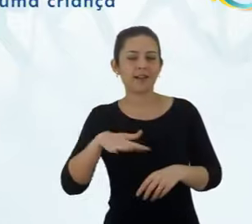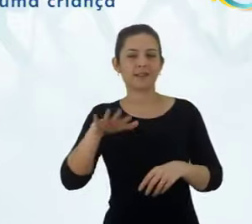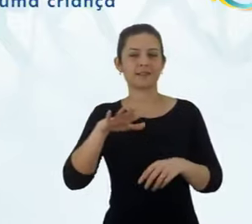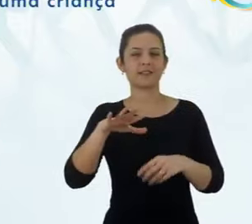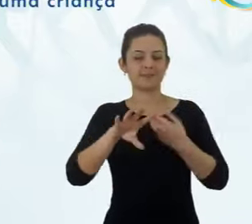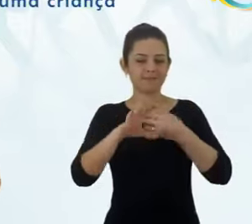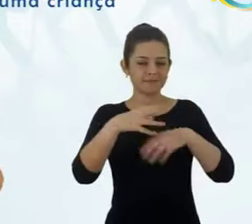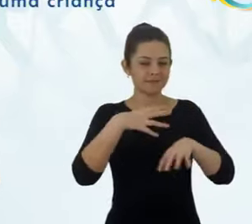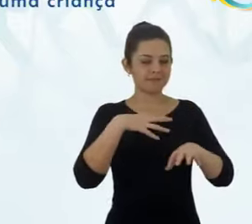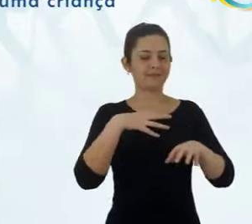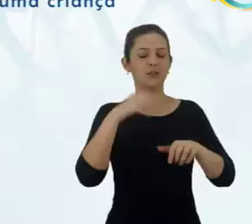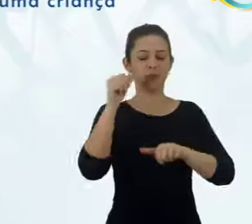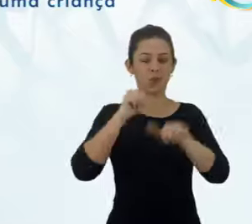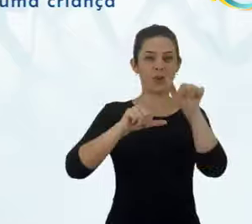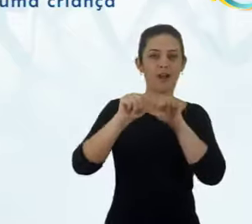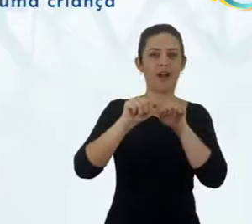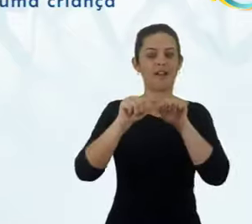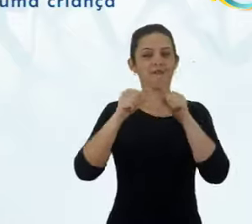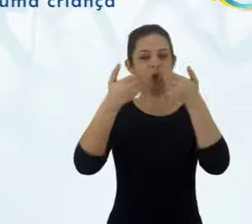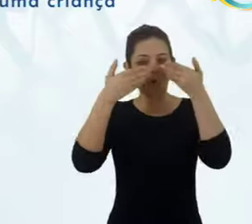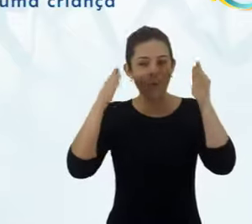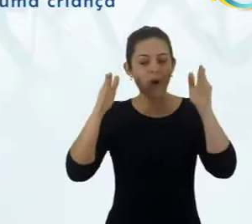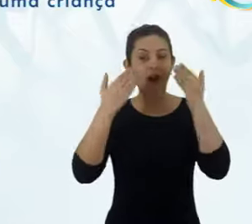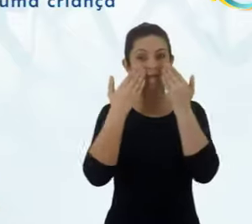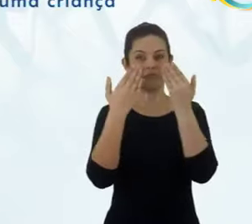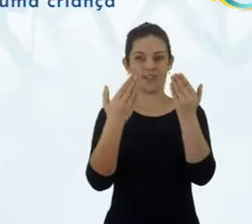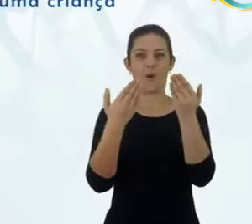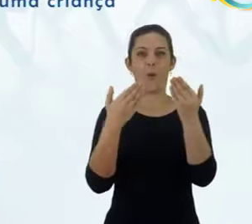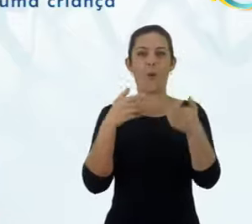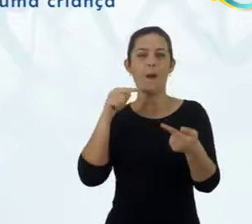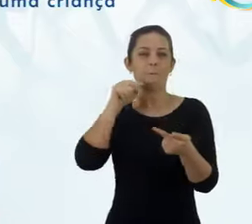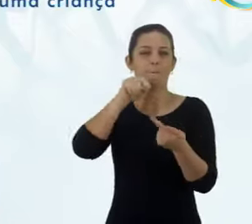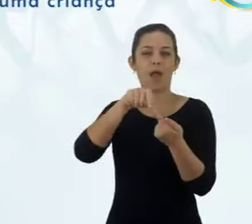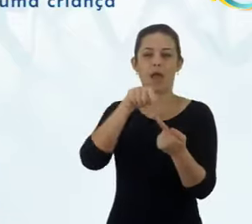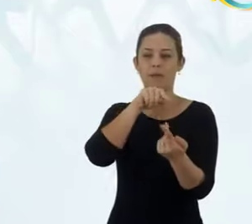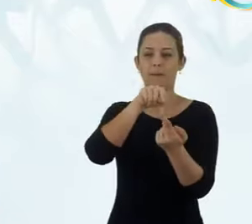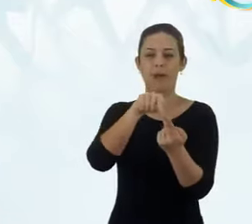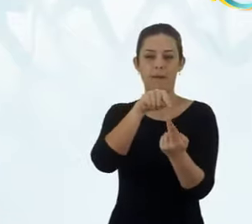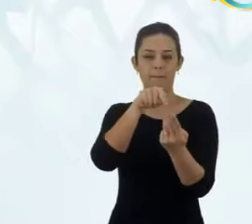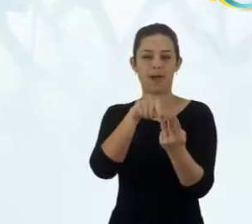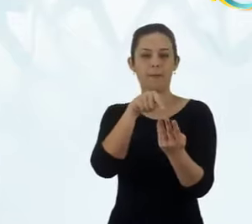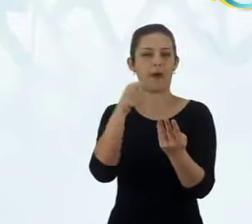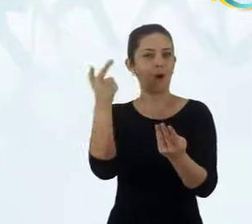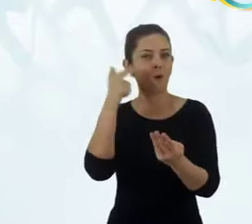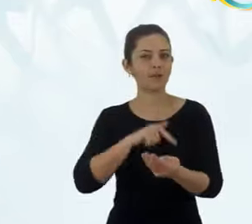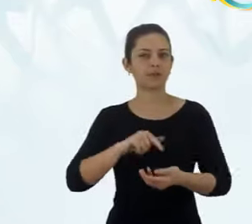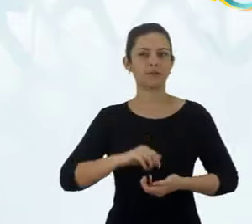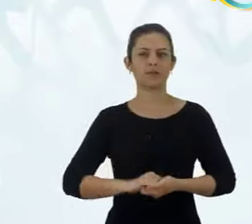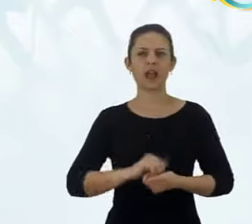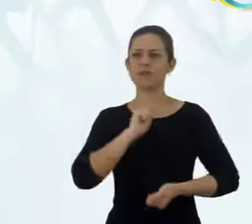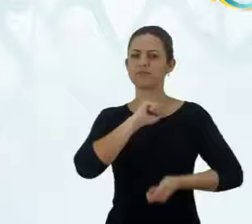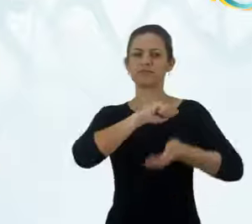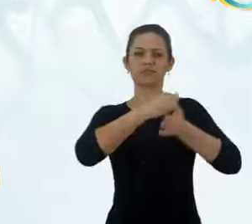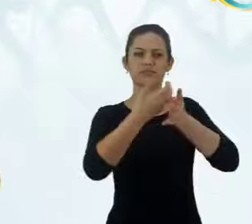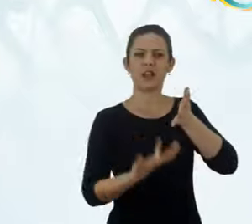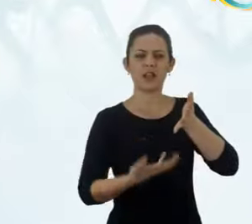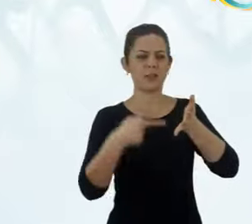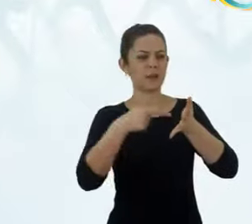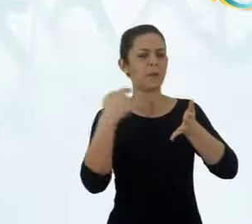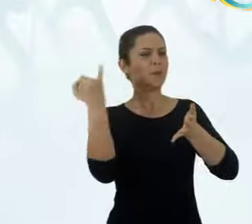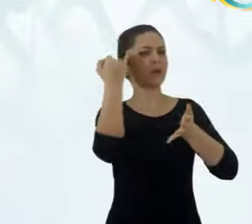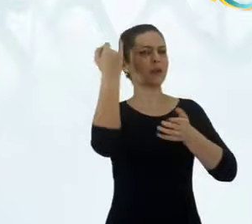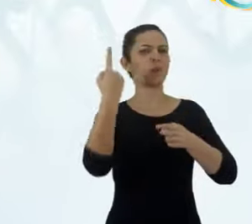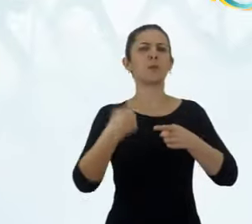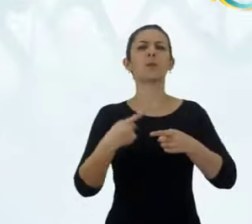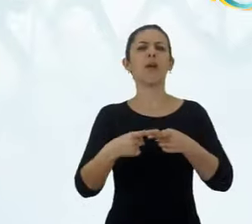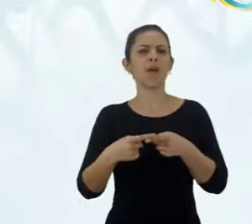de uma criança. Acho que desta forma a gente vai conseguir alcançar muitos outros objetivos. E agora sim, o foco na Libras. Por que a Libras